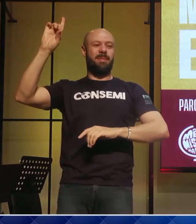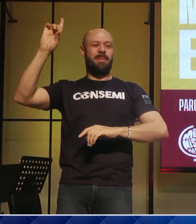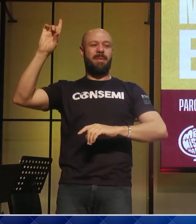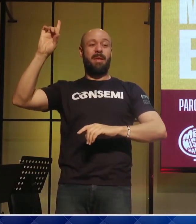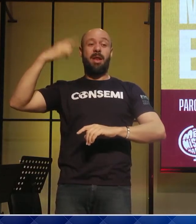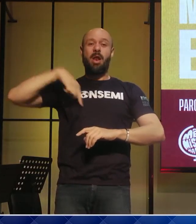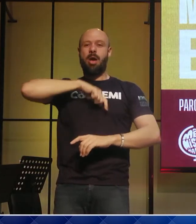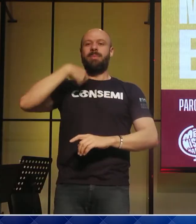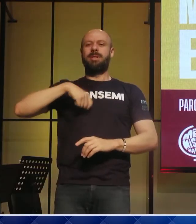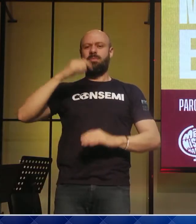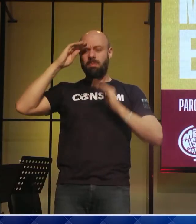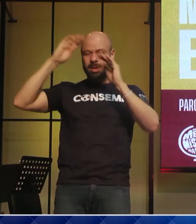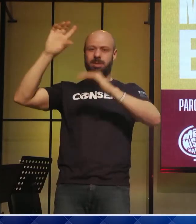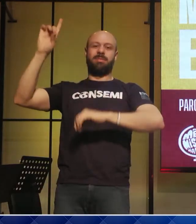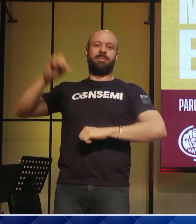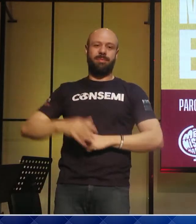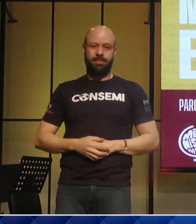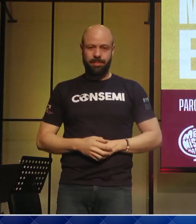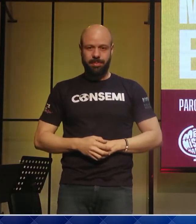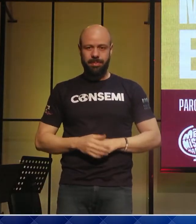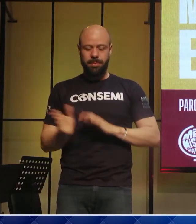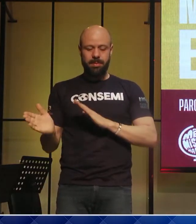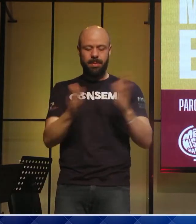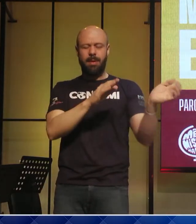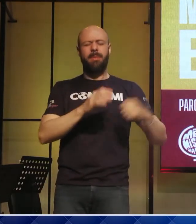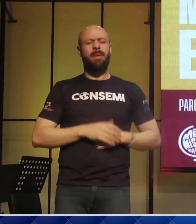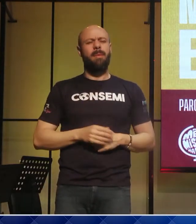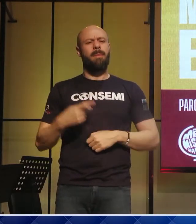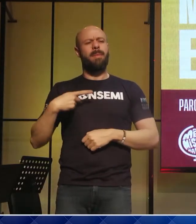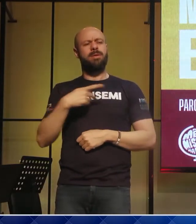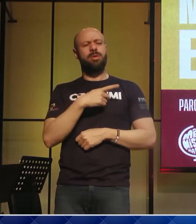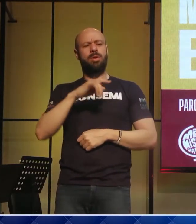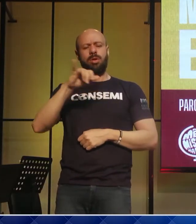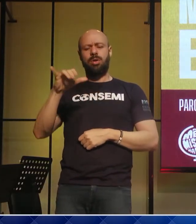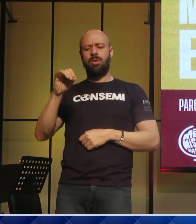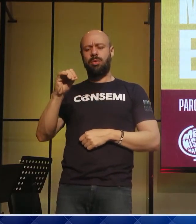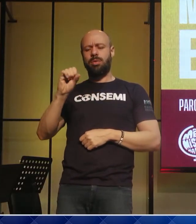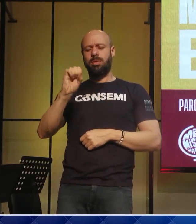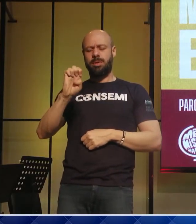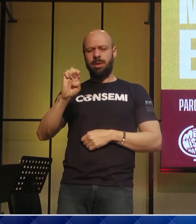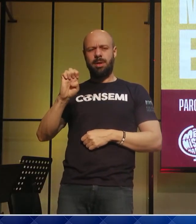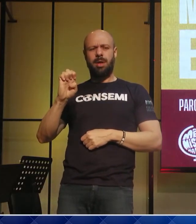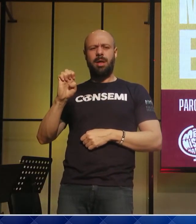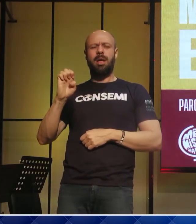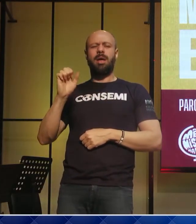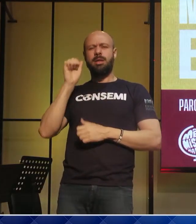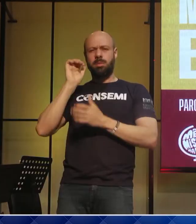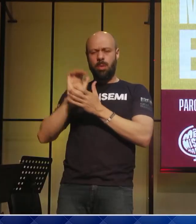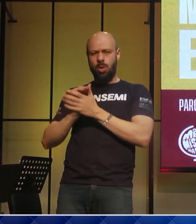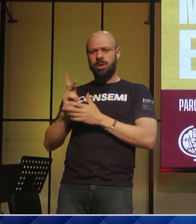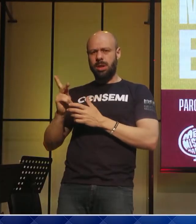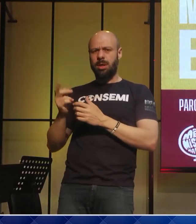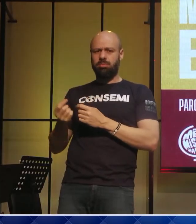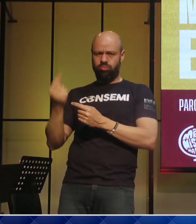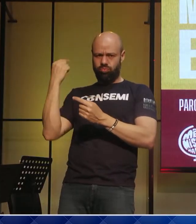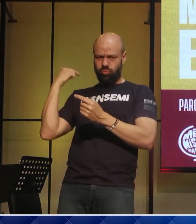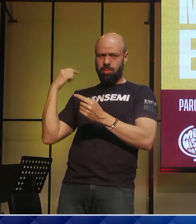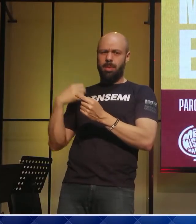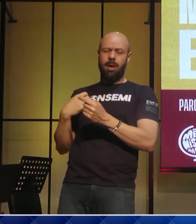E eu vi no pastor José e na irmã Nina um exemplo para mim. Por isso eu chamo ela de mãe e eu chamava ele de